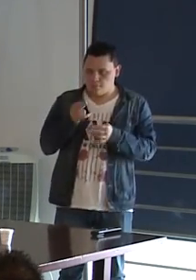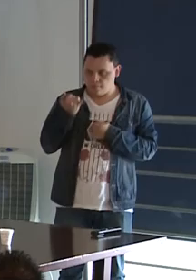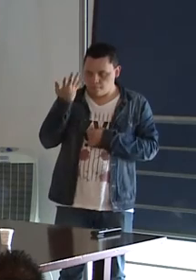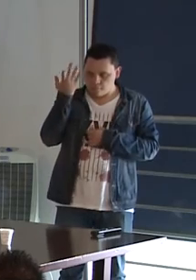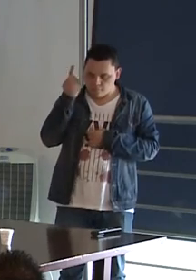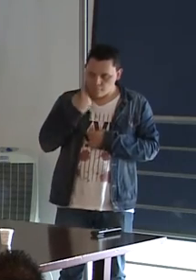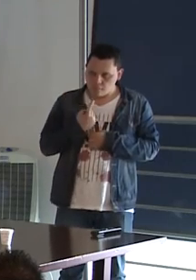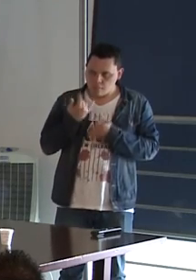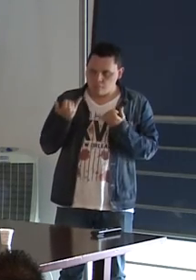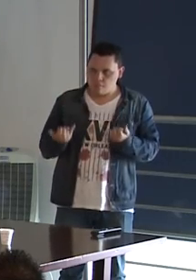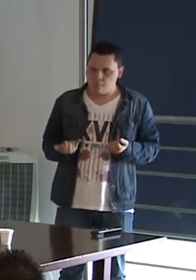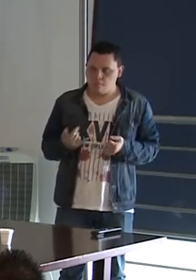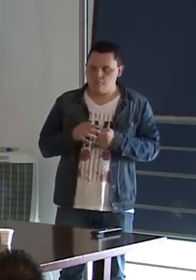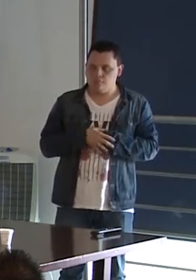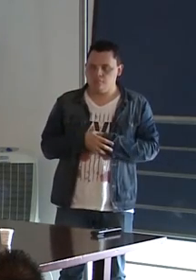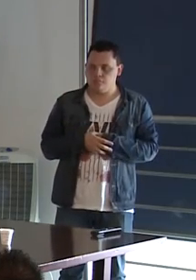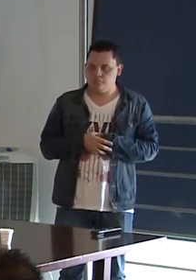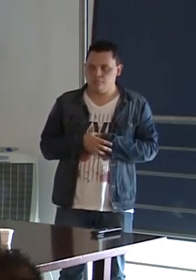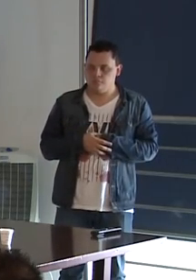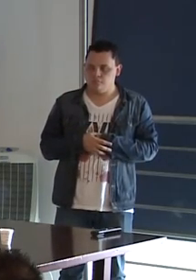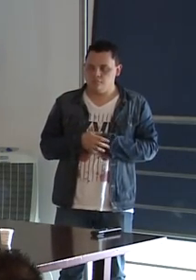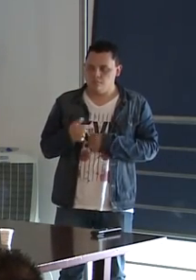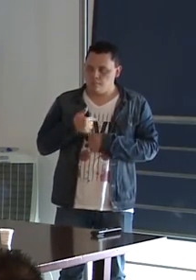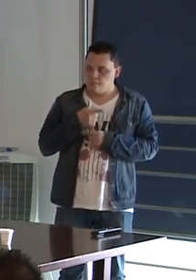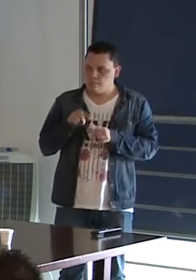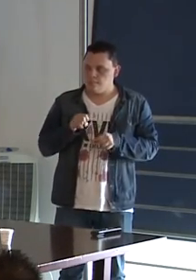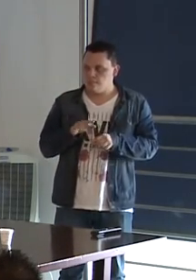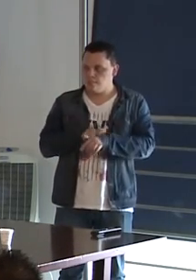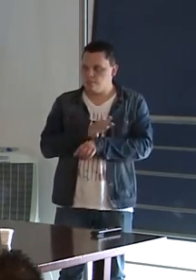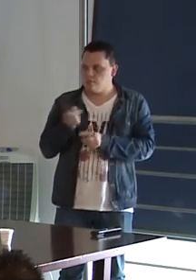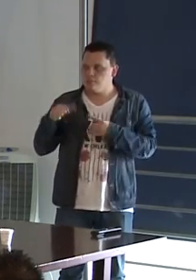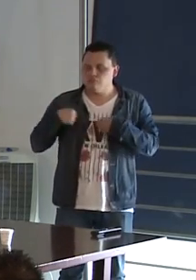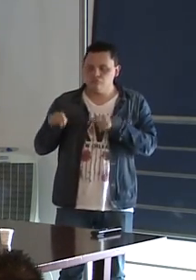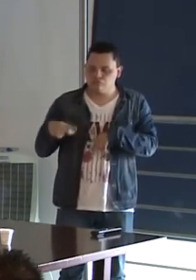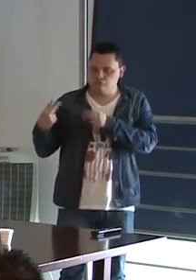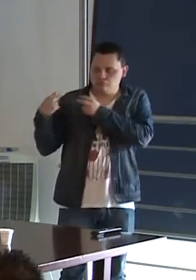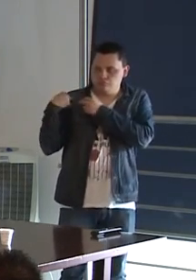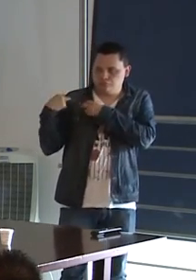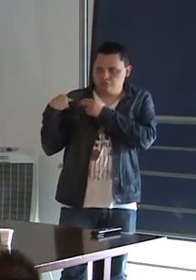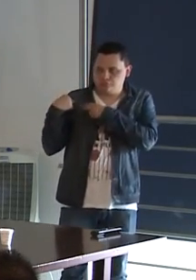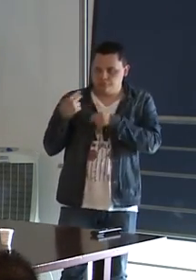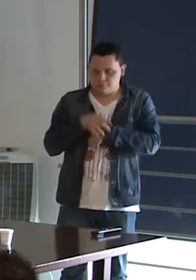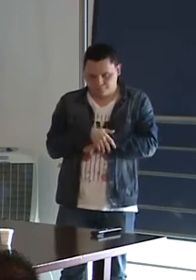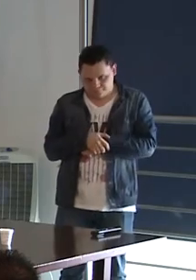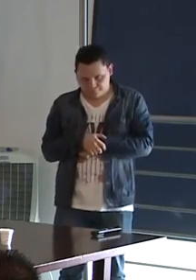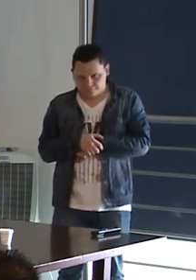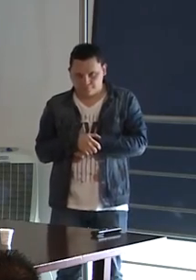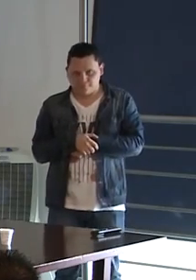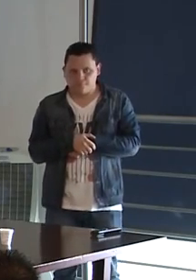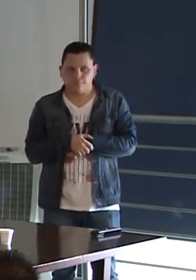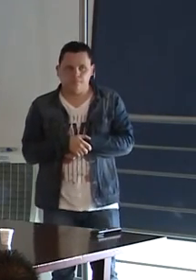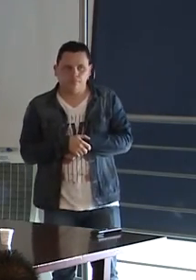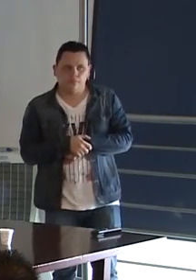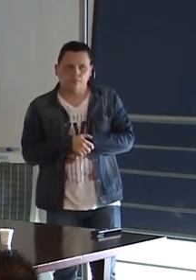hoy. Tenemos una sensación también de responsabilidad, es